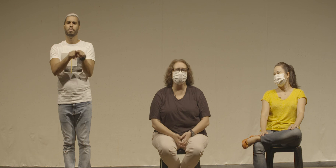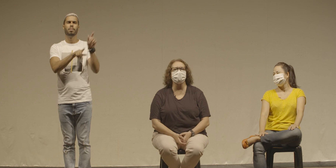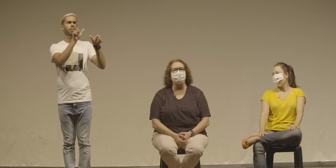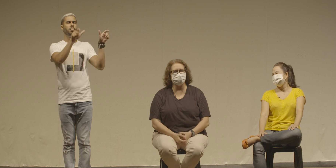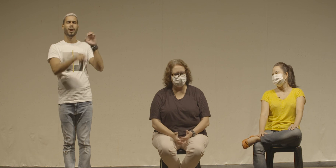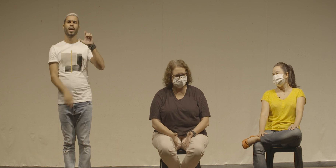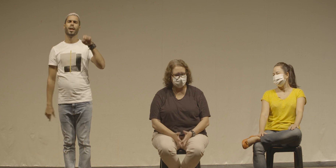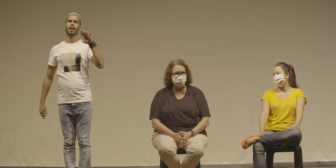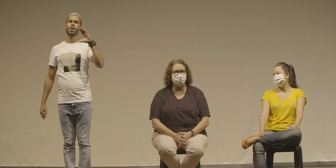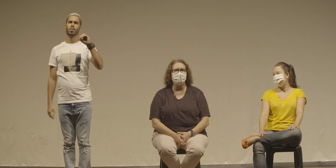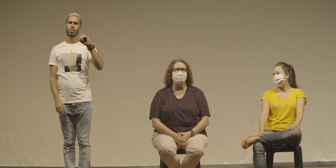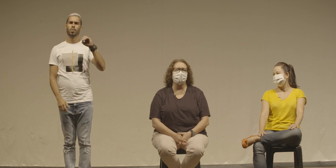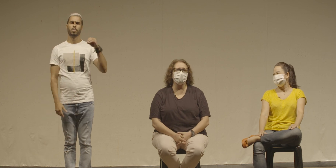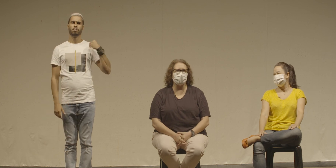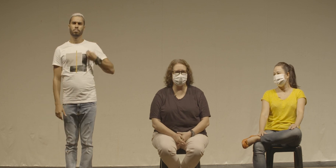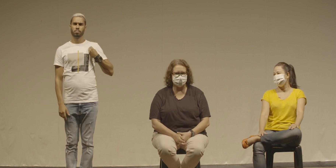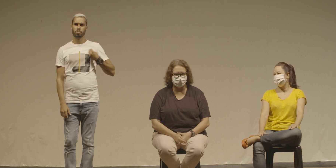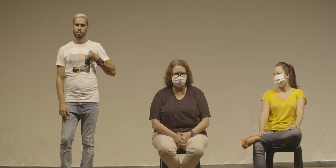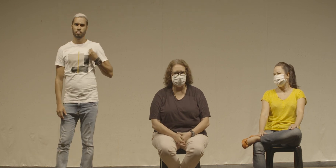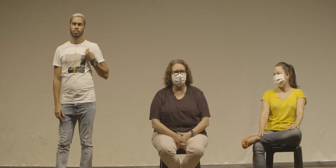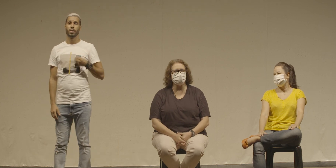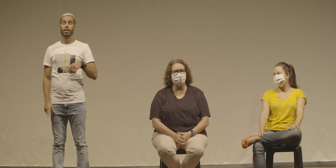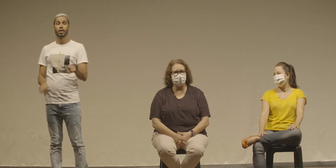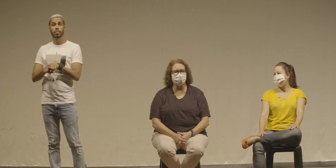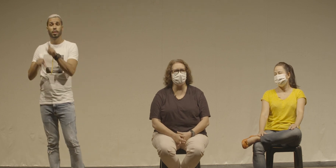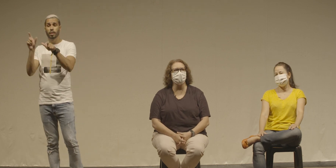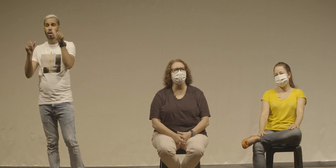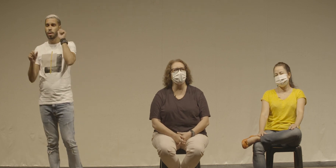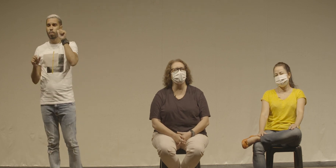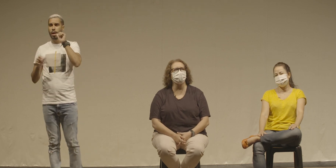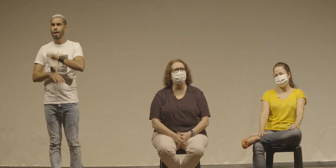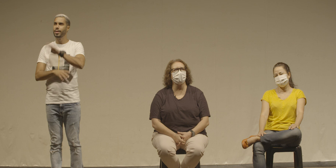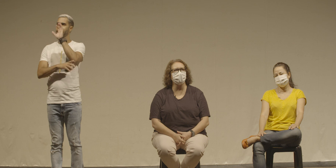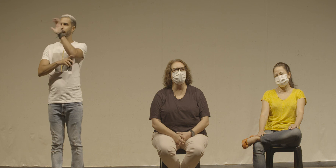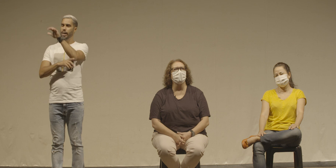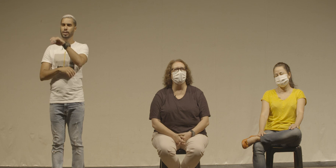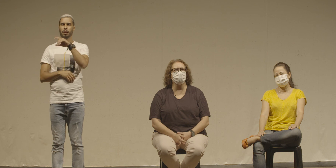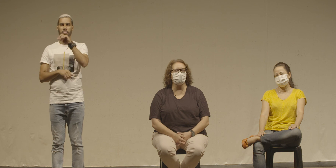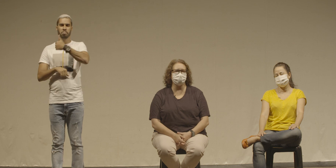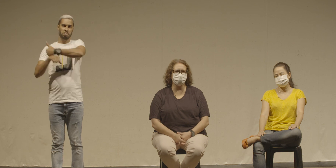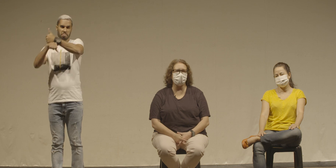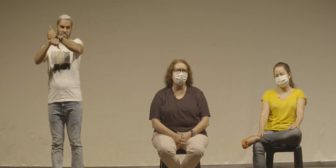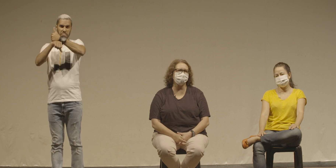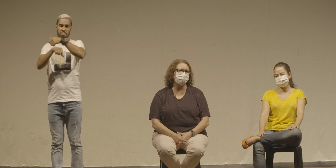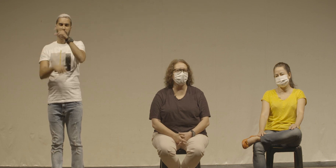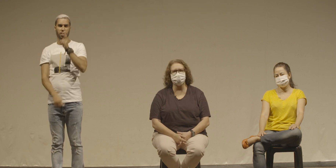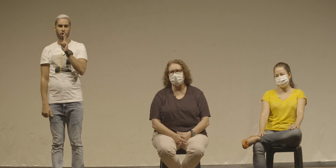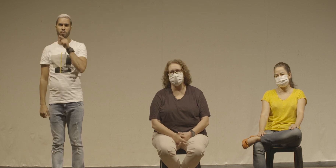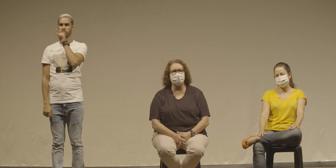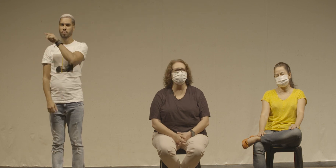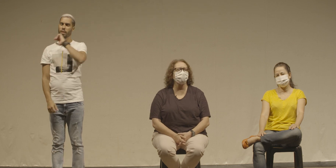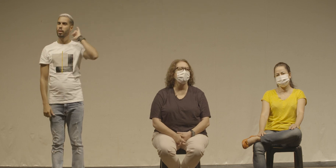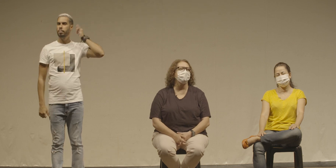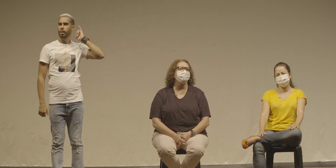maravilhoso, né, que fez parte, as Mulheres à Sexta, as pioneiras mesmo, né, que estão ali contando as histórias, depois